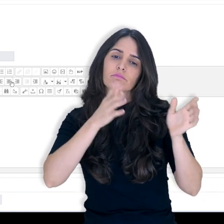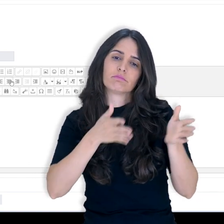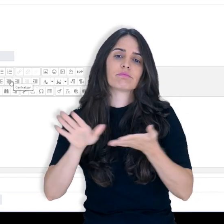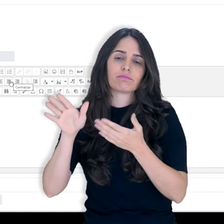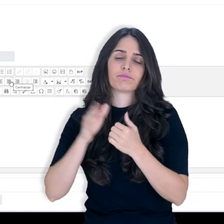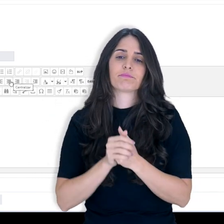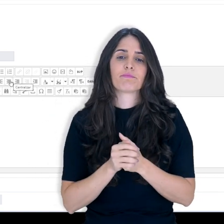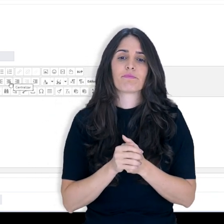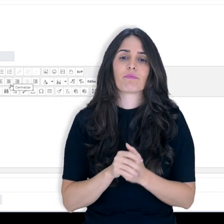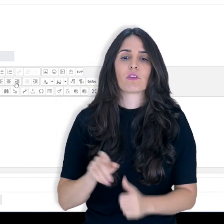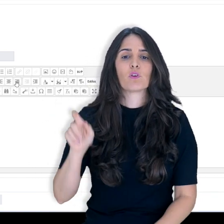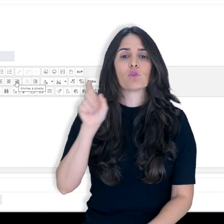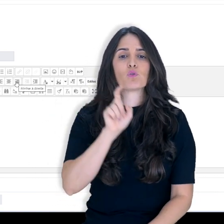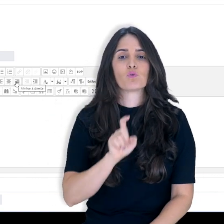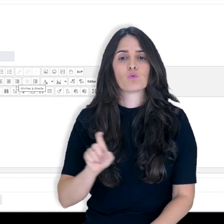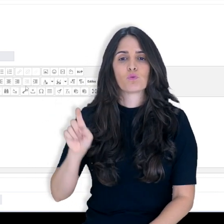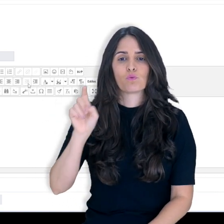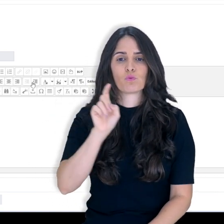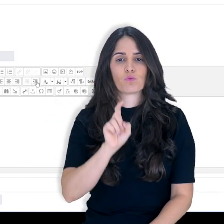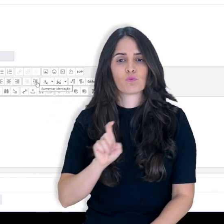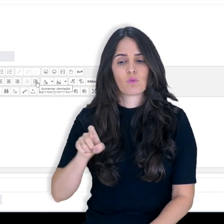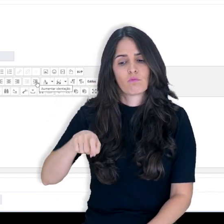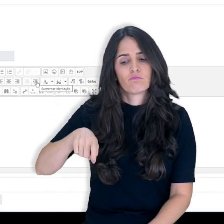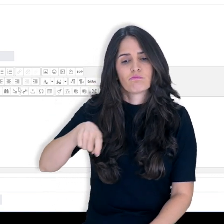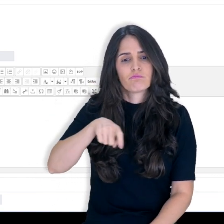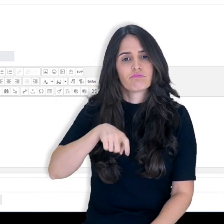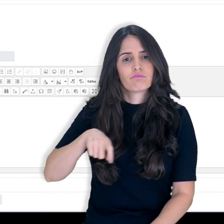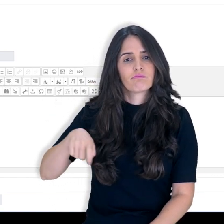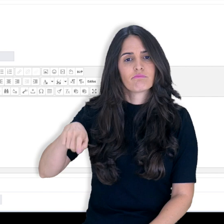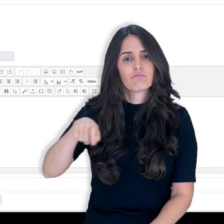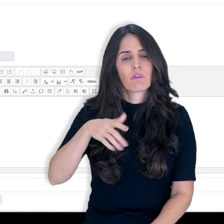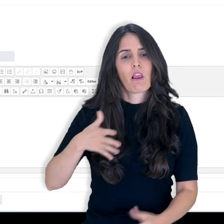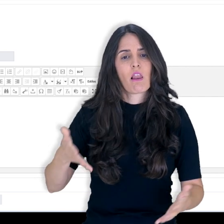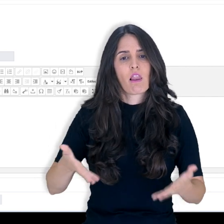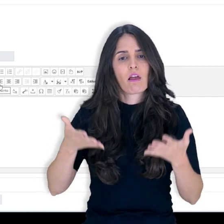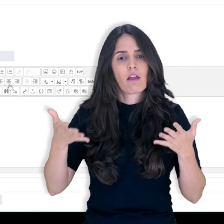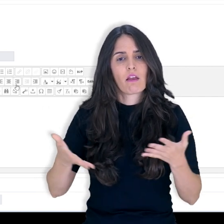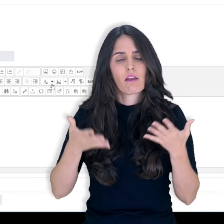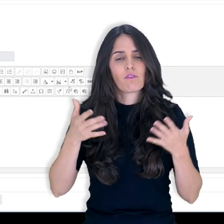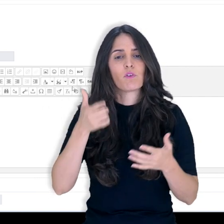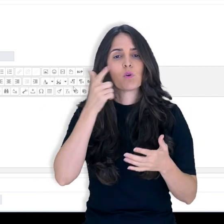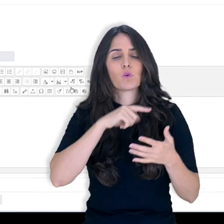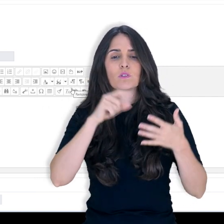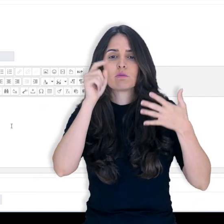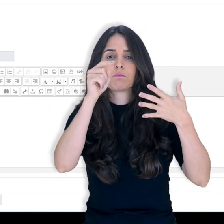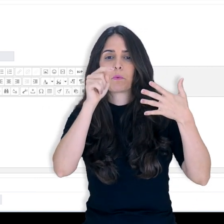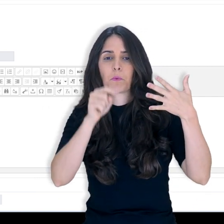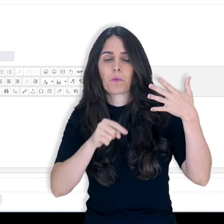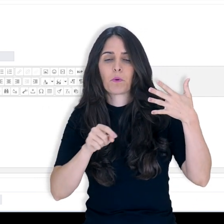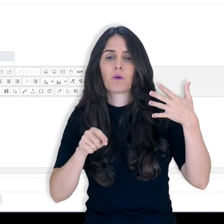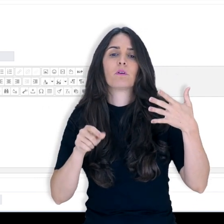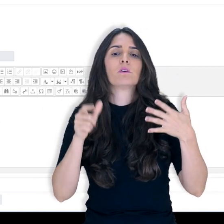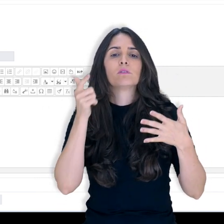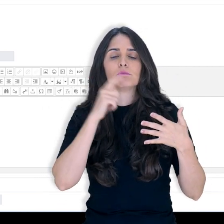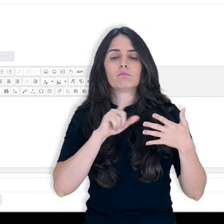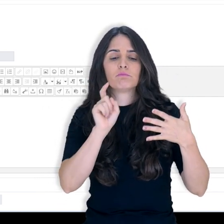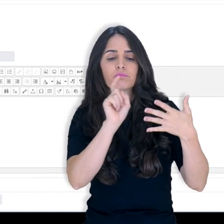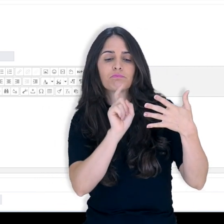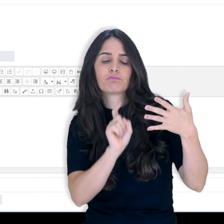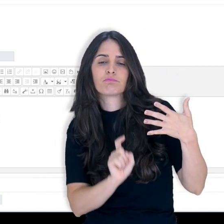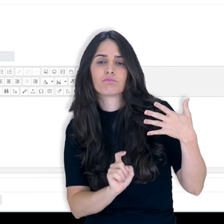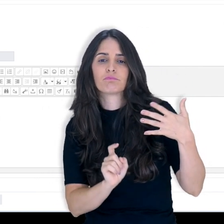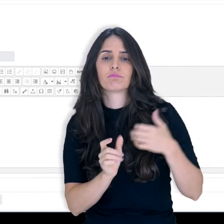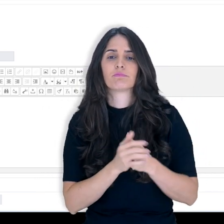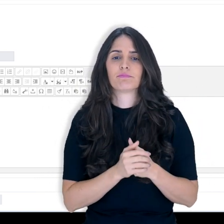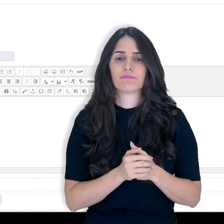dúvida passe o mouse suavemente para compreender o que que significa cada um desses botões vamos testar